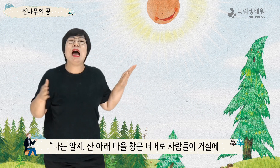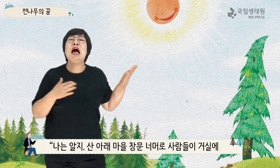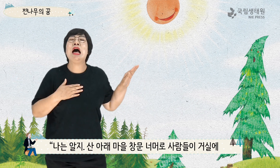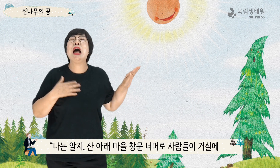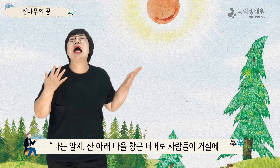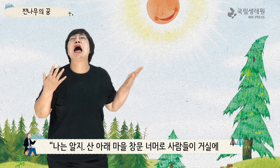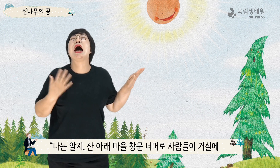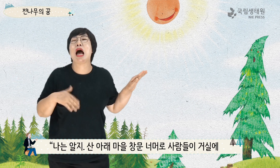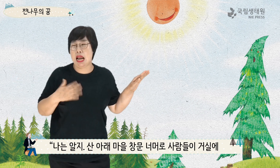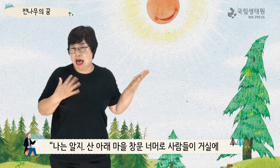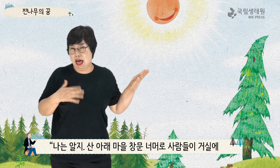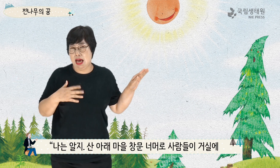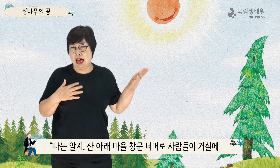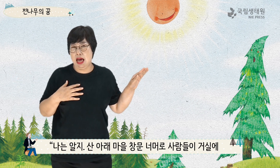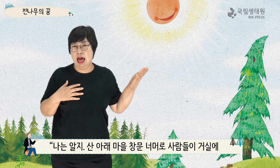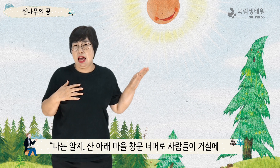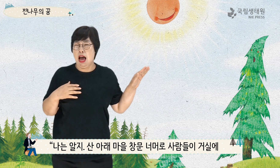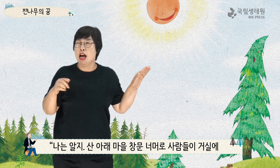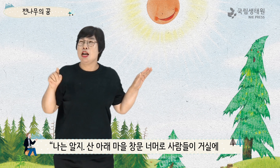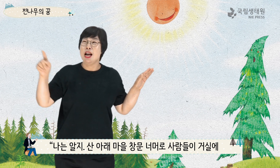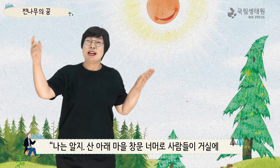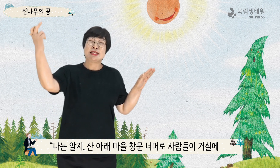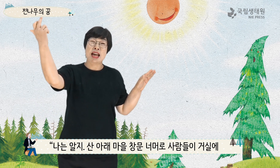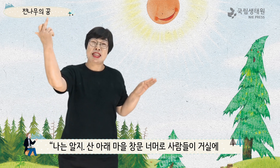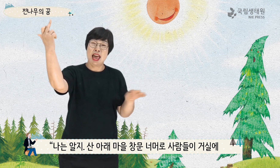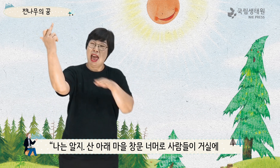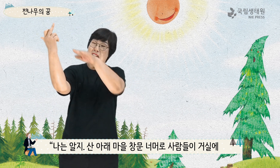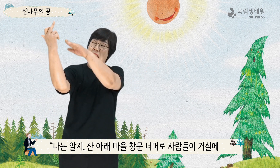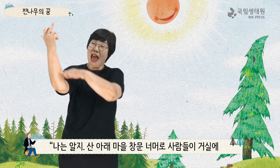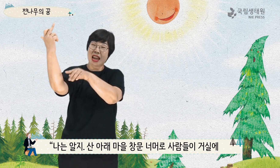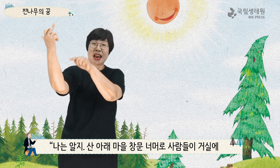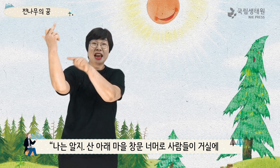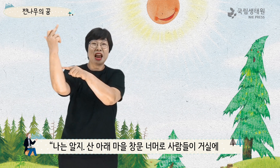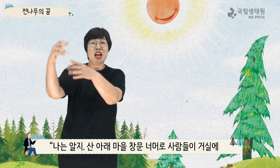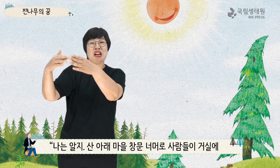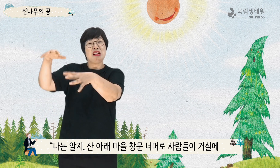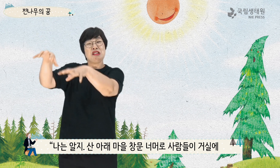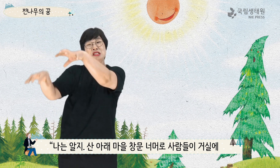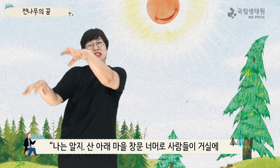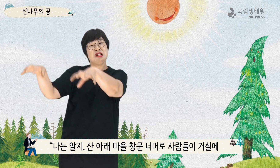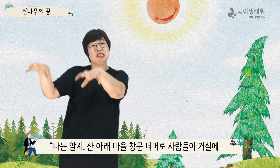나는 알지. 산 아래 마을 창문 너머로.